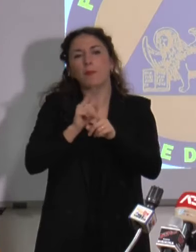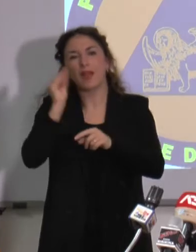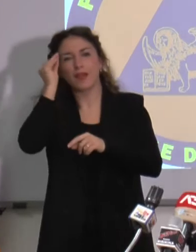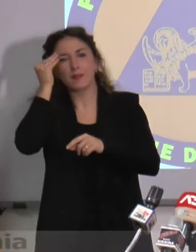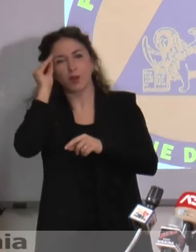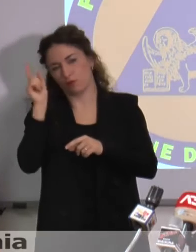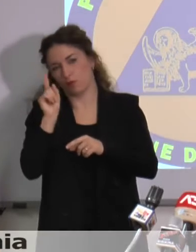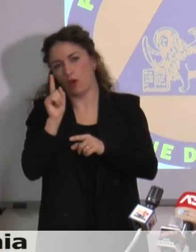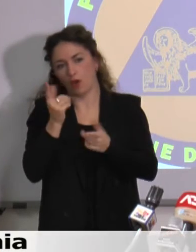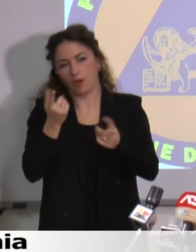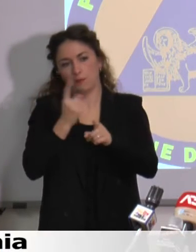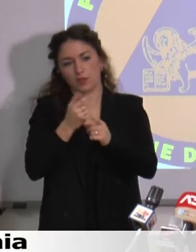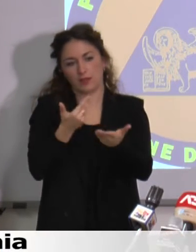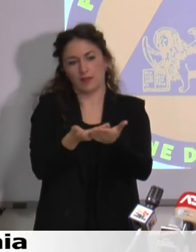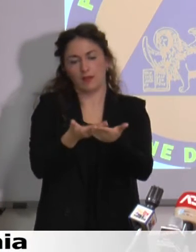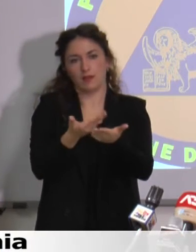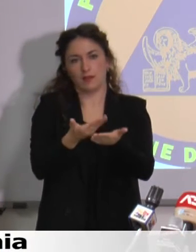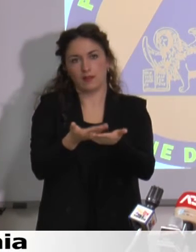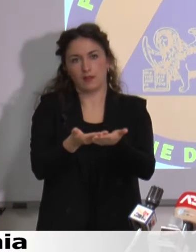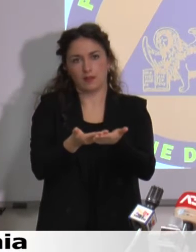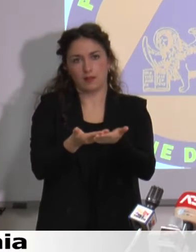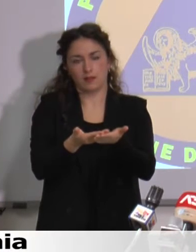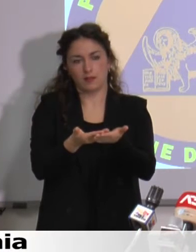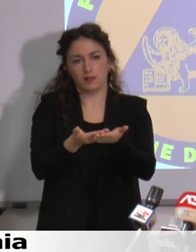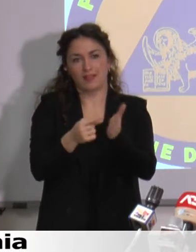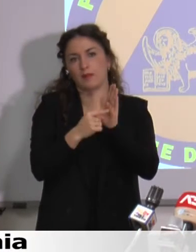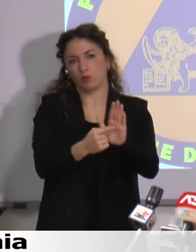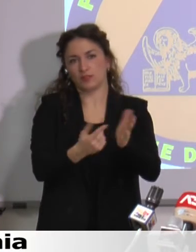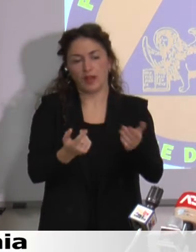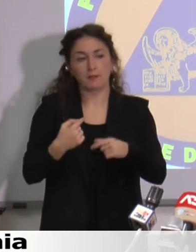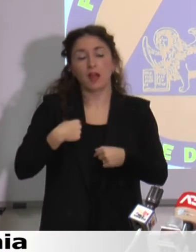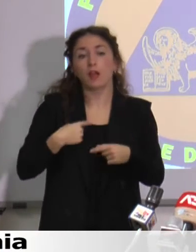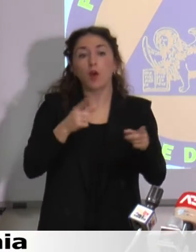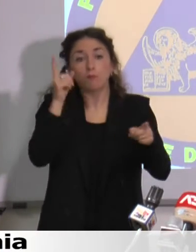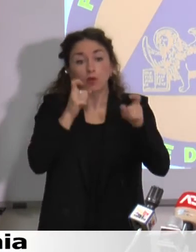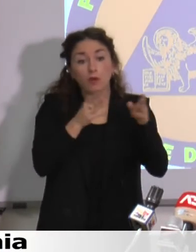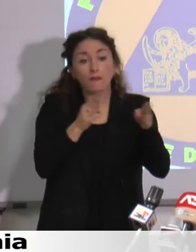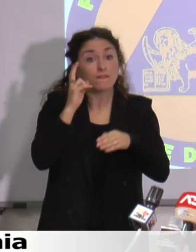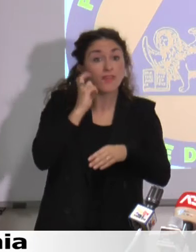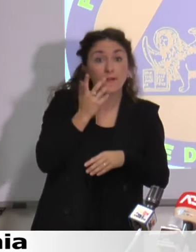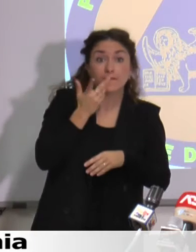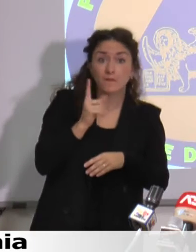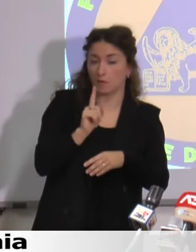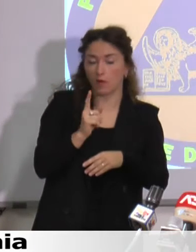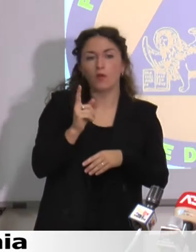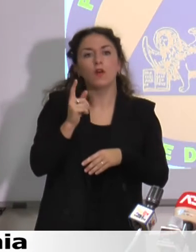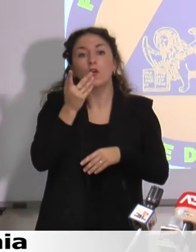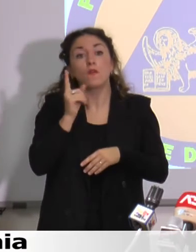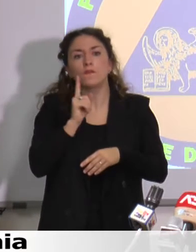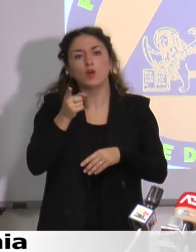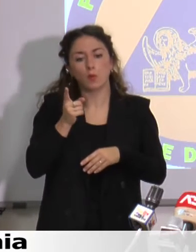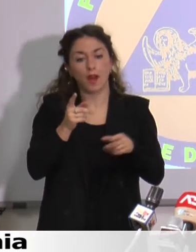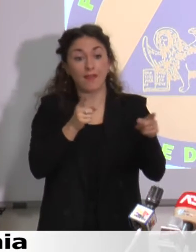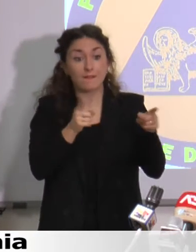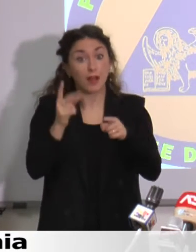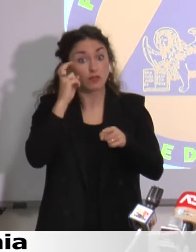però è pur vero la mia preoccupazione non è avere la fascia verde è che non vorrei che la fascia verde venga recepita come